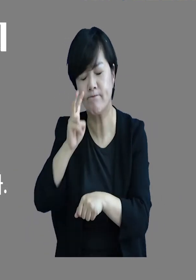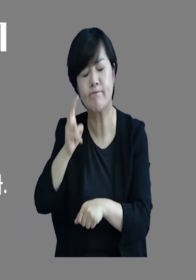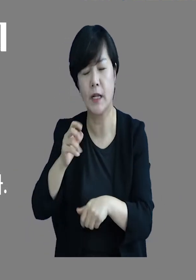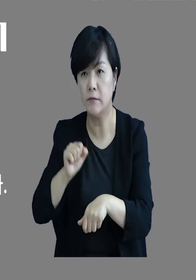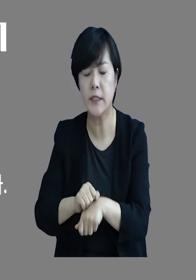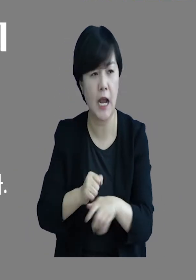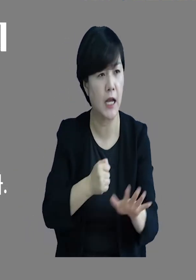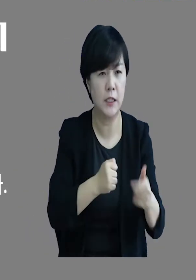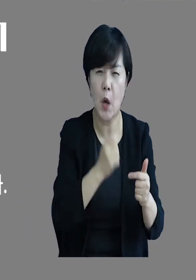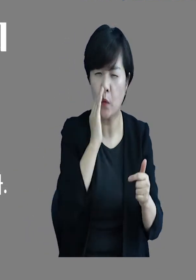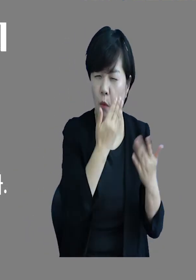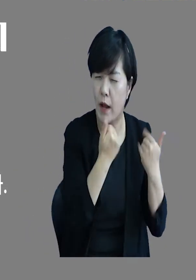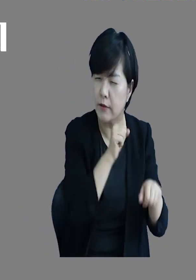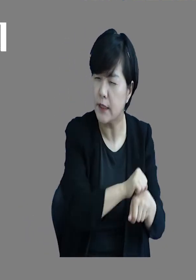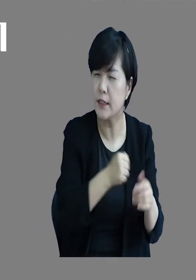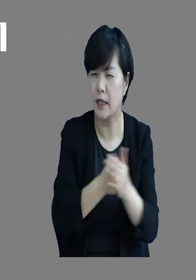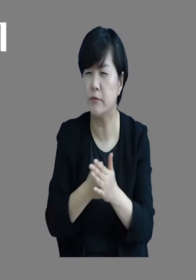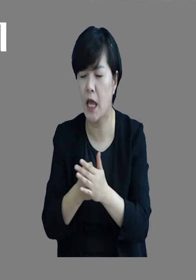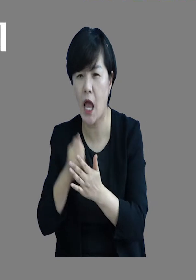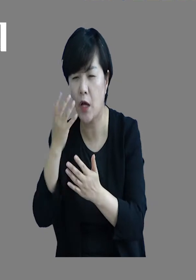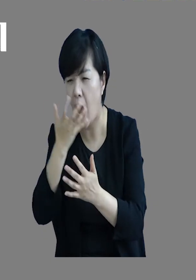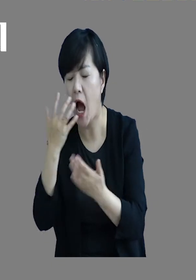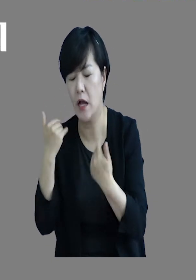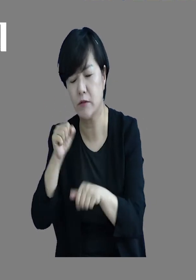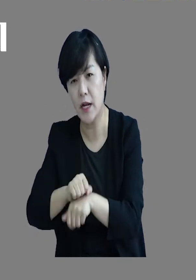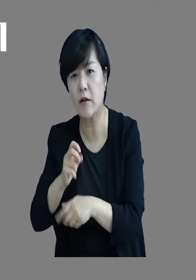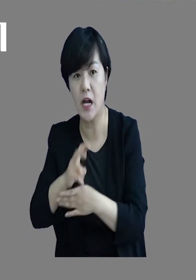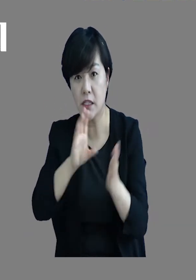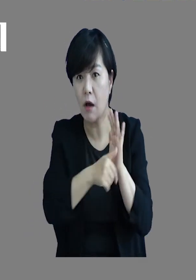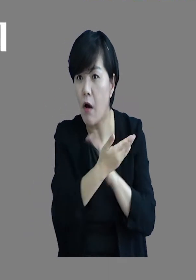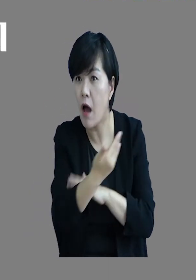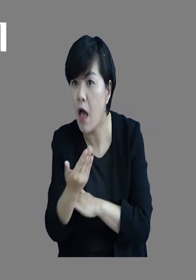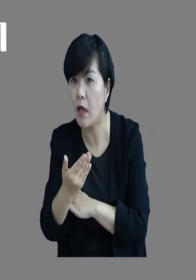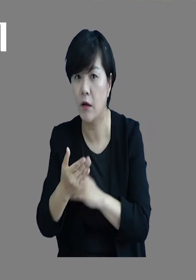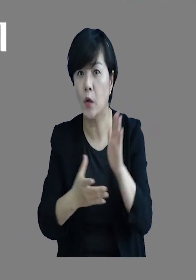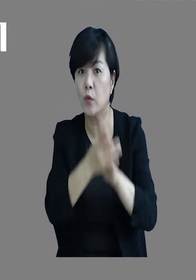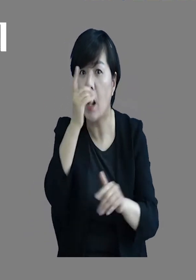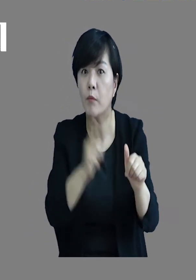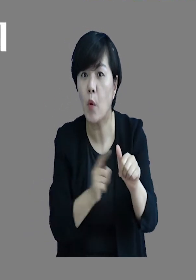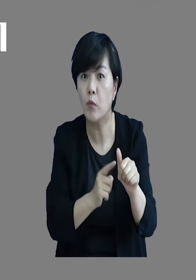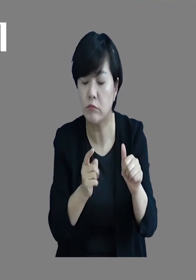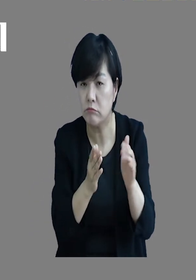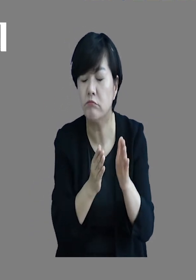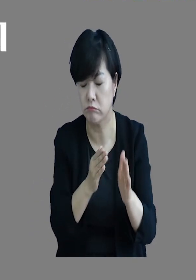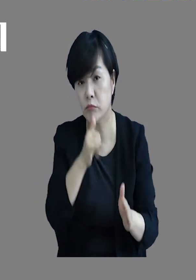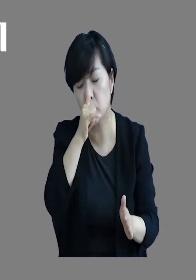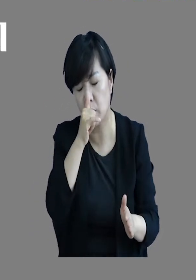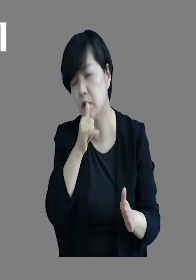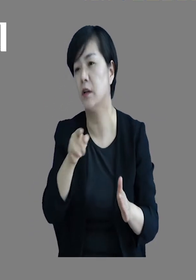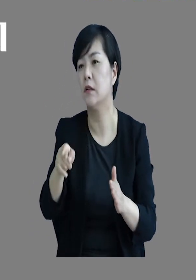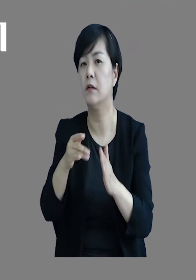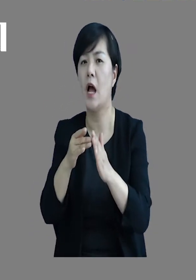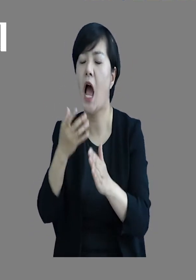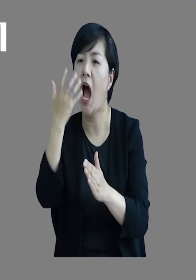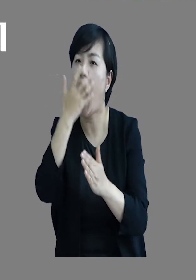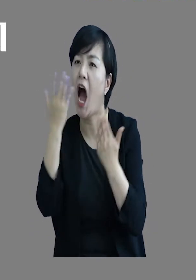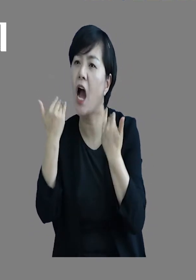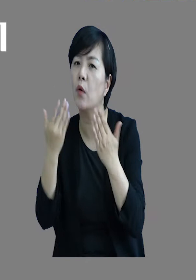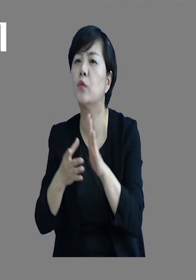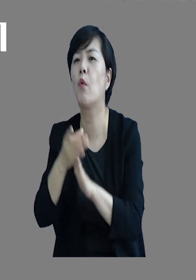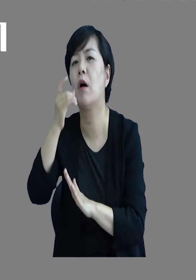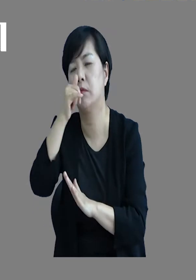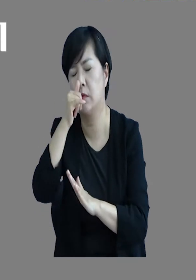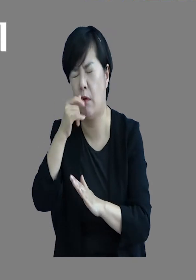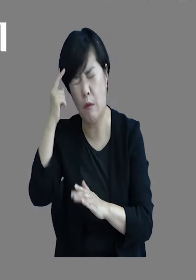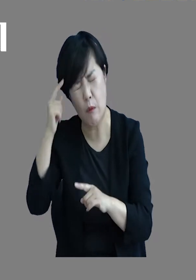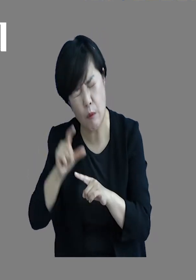거라고 생각했습니다. 세월이 흐르고 이러다가 이제 보니까 통합 교육이 있더라고요. 야가 이제 통합을 하게 됐어요. 그것도